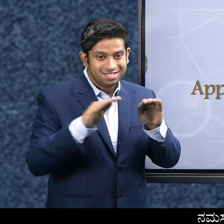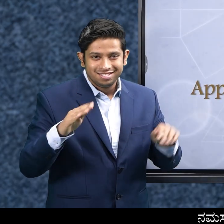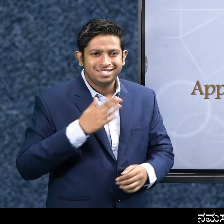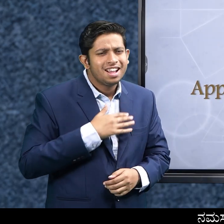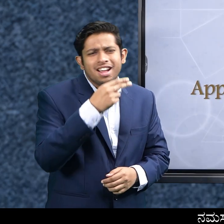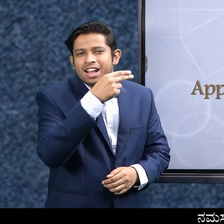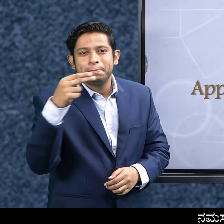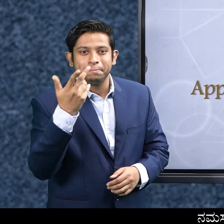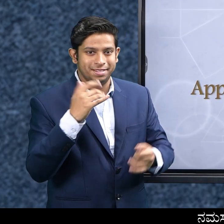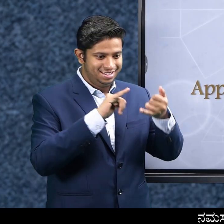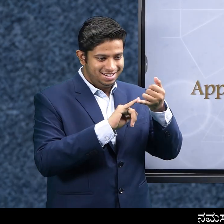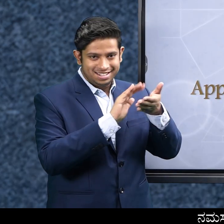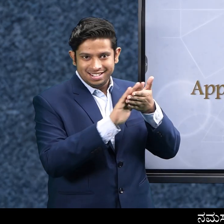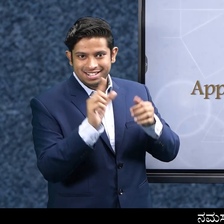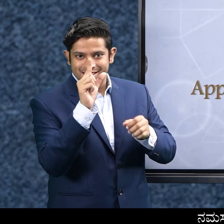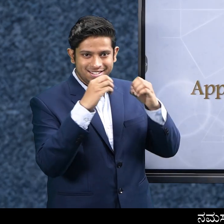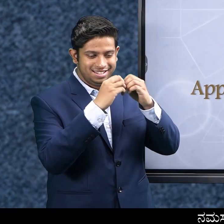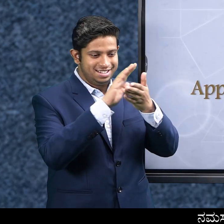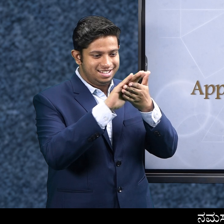ವಿದ್ಯಾರ್ಥಿಗಳೇ, ನಾನು ಪುಷ್ಪಾ ಮುರುಗೇಶ್ ಕುಳಿದ್.